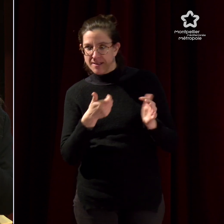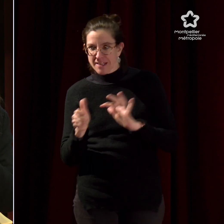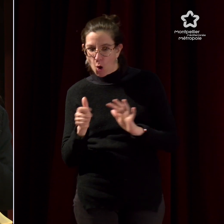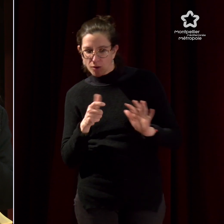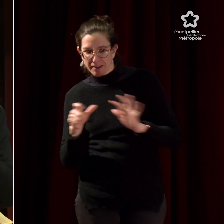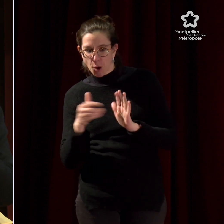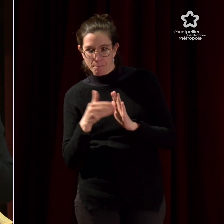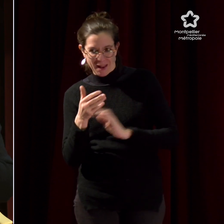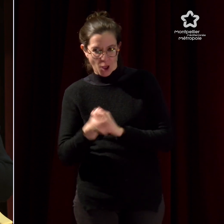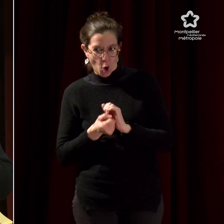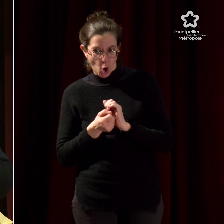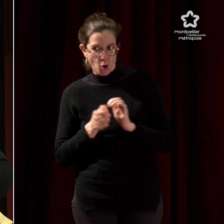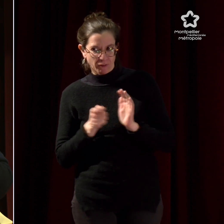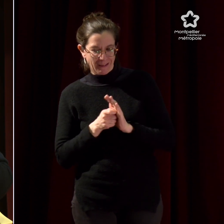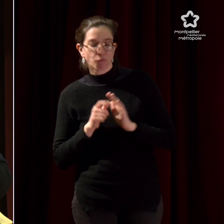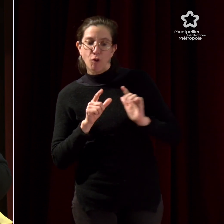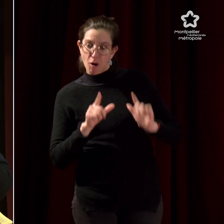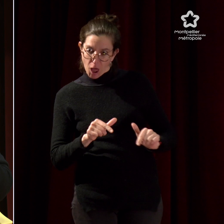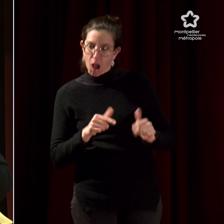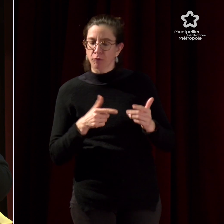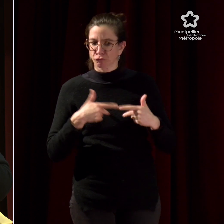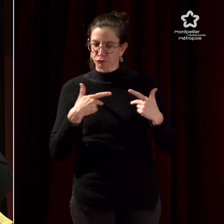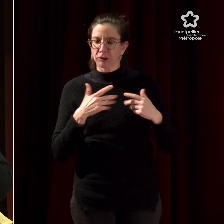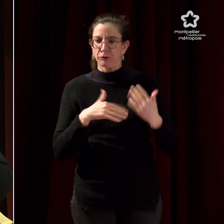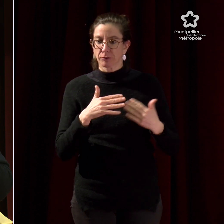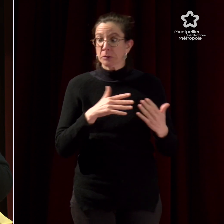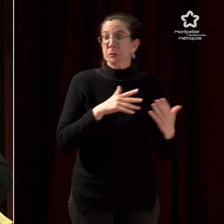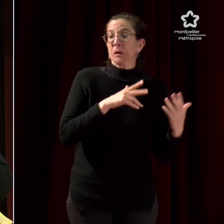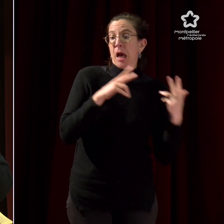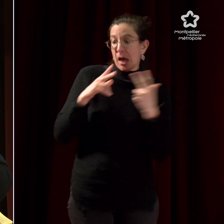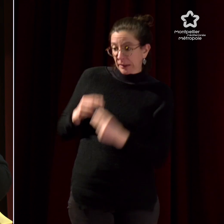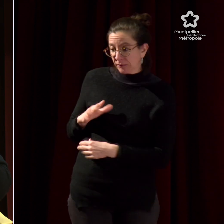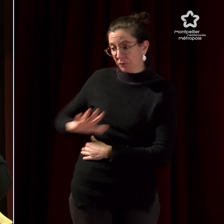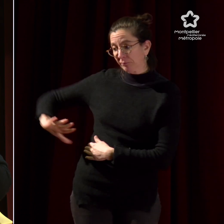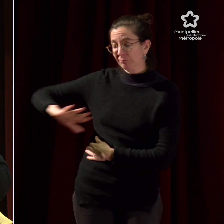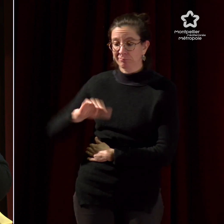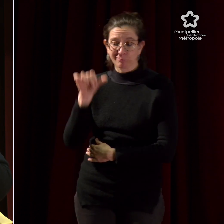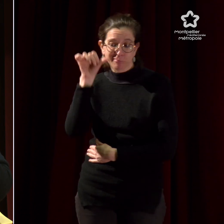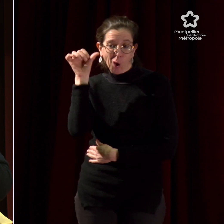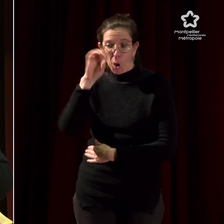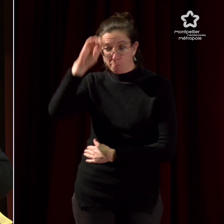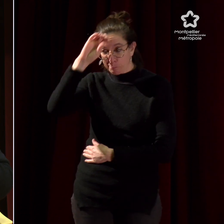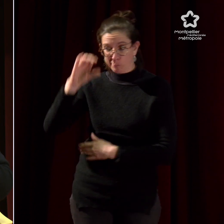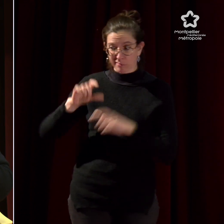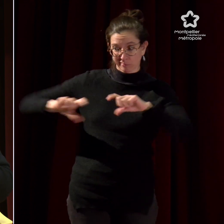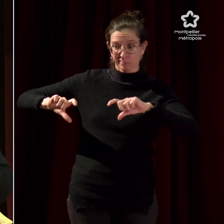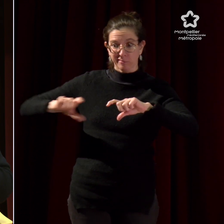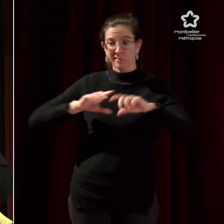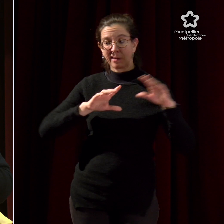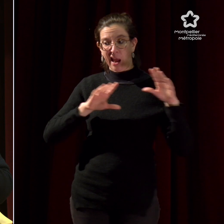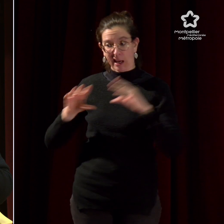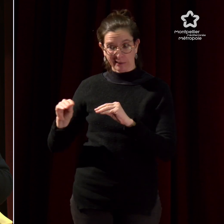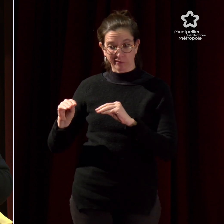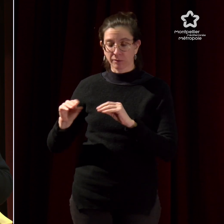ans, qui viennent donc en Eurasie et qui auraient évolué d'un côté pour donner